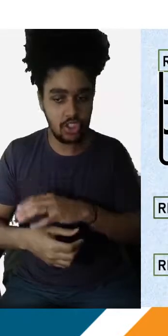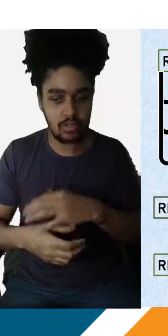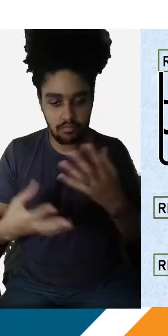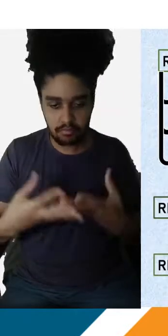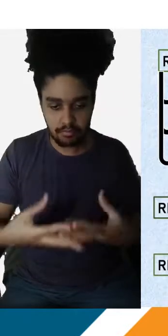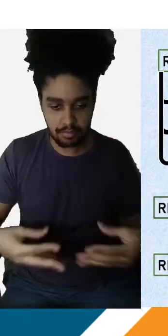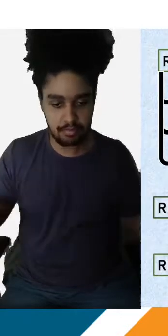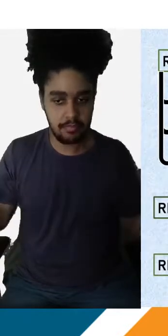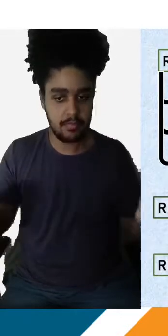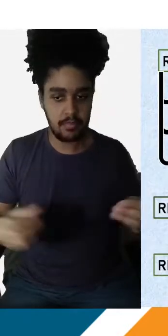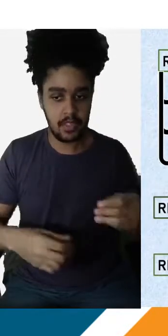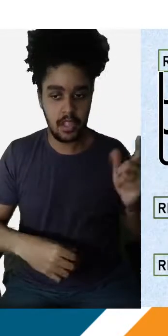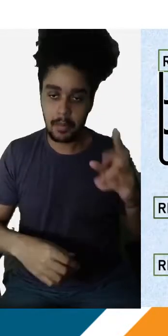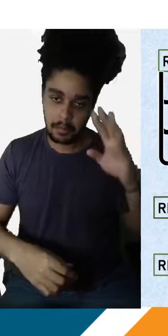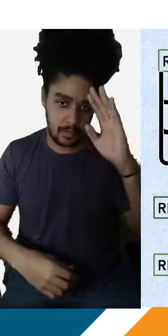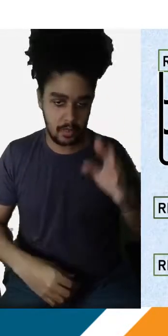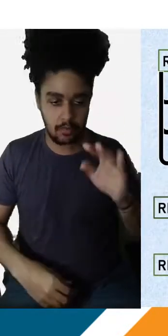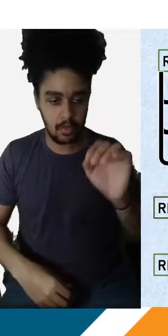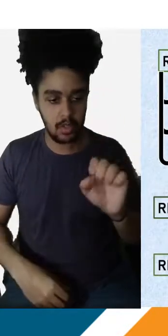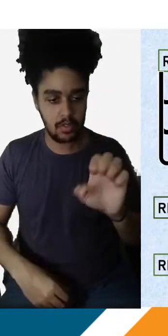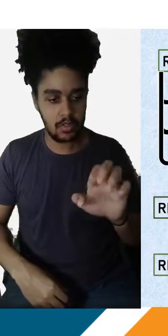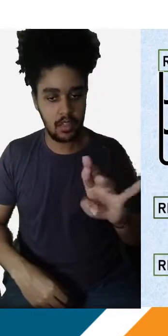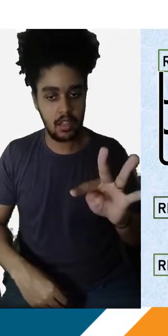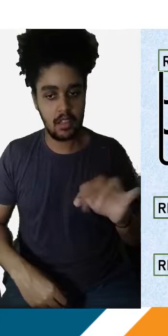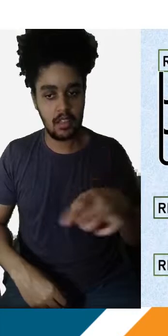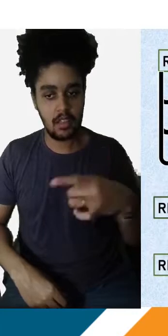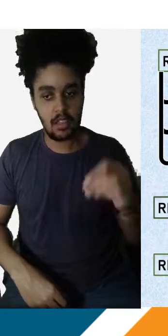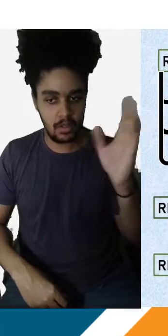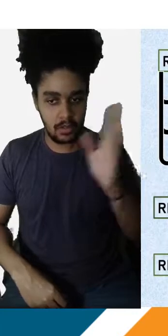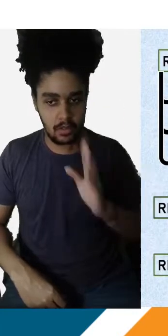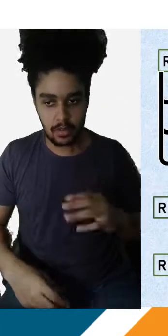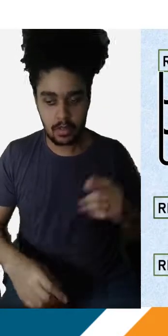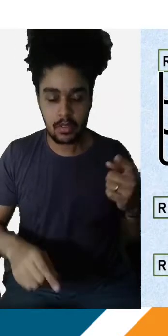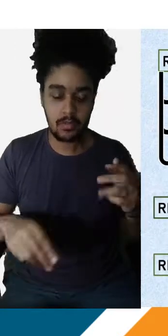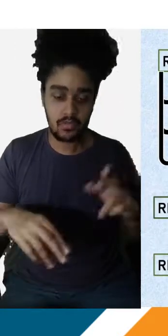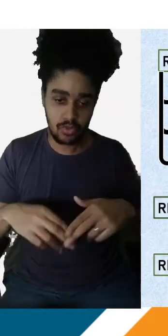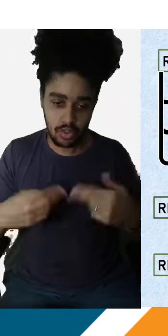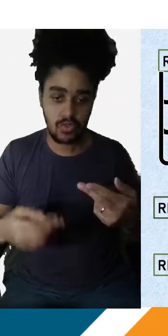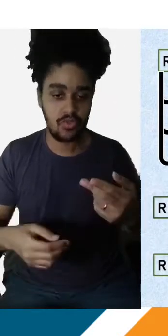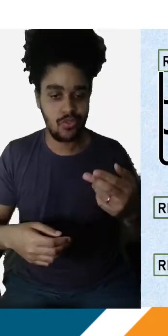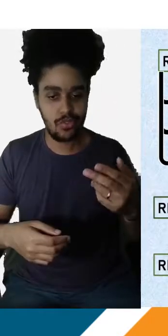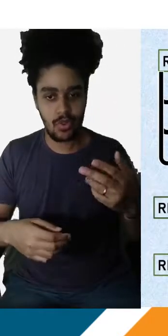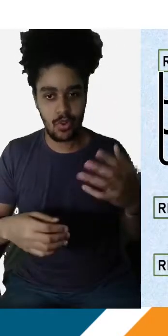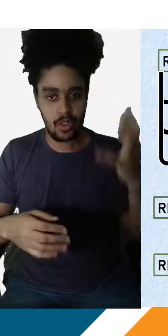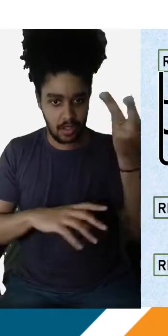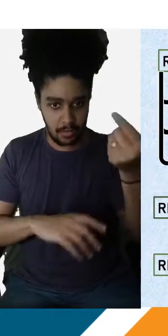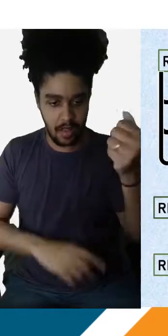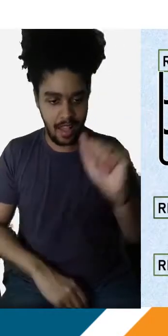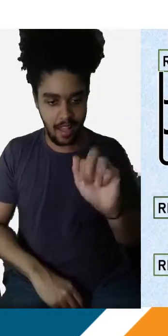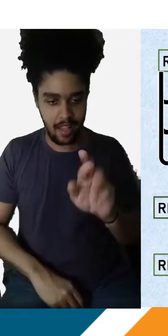Principalmente no sertão brasileiro, onde, por conta do clima semiárido, os rios